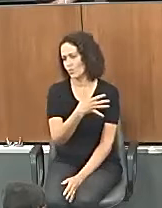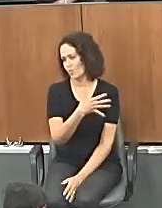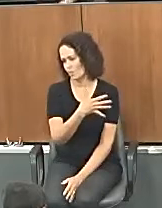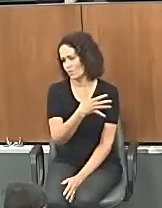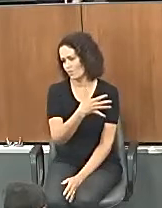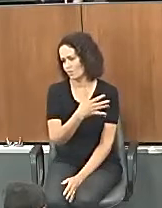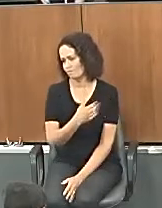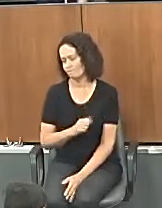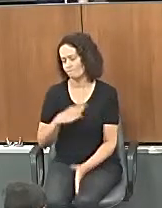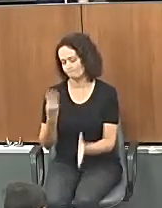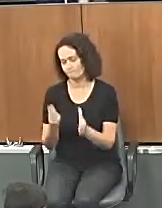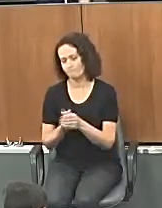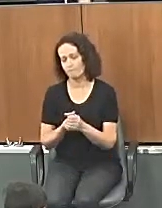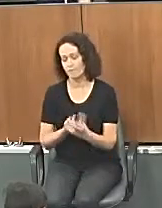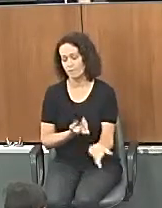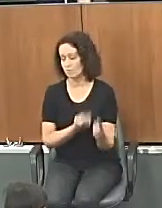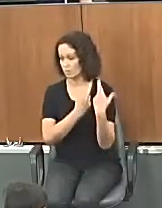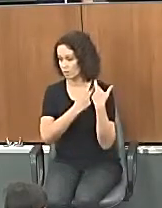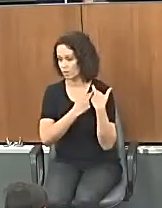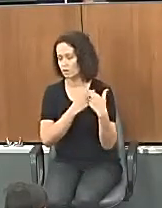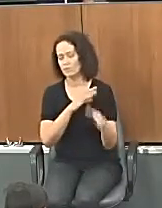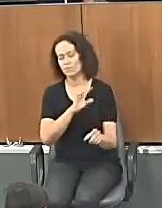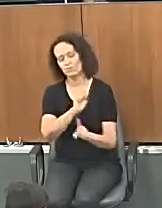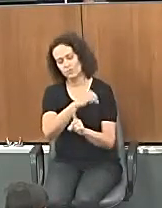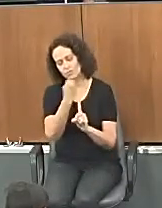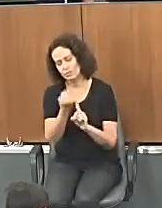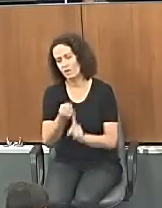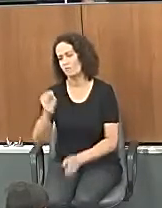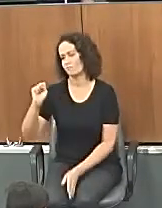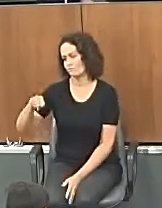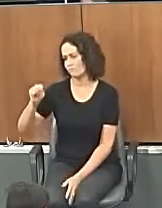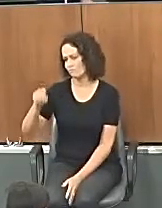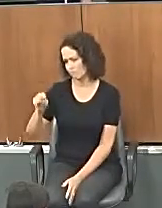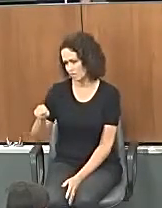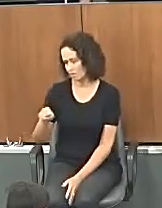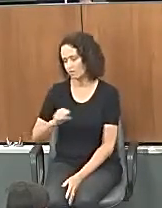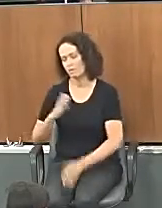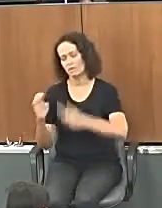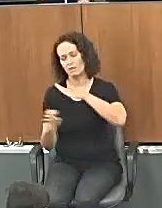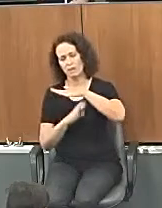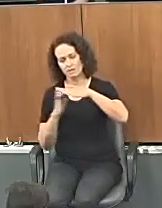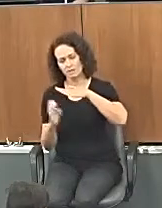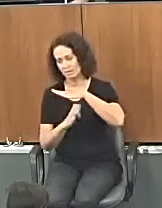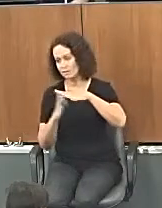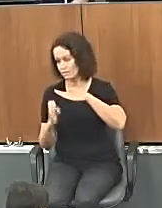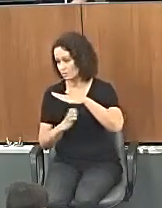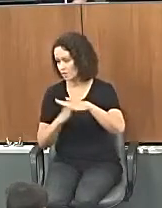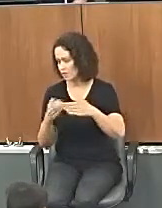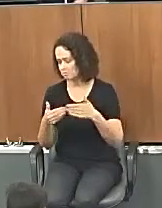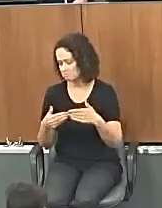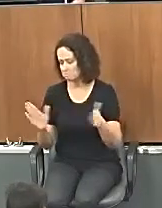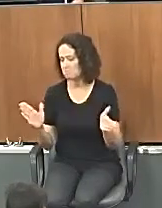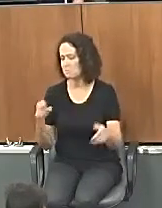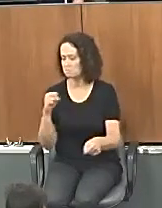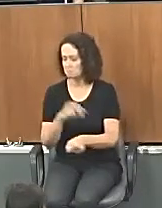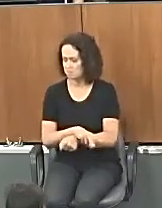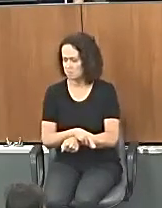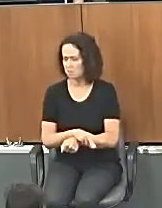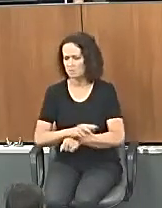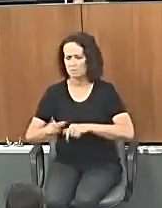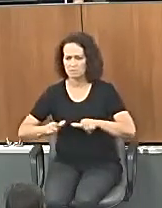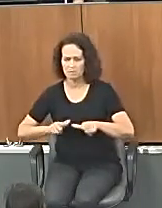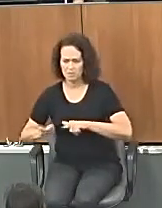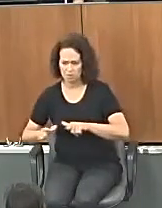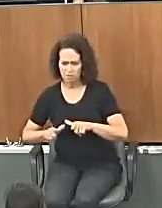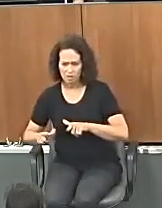responsabilidade social sim as grandes empresas ela sabe o mercado de trabalho para as pessoas com